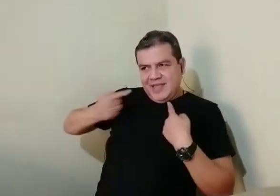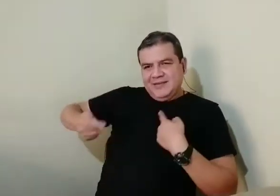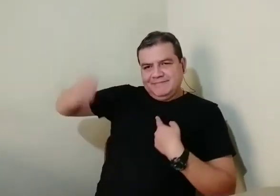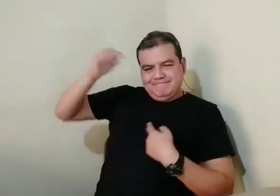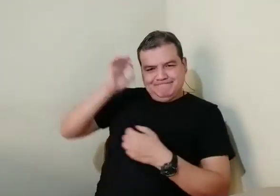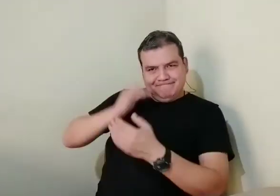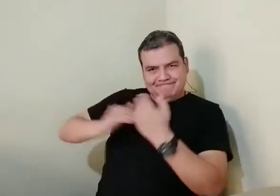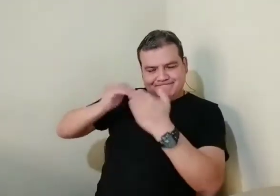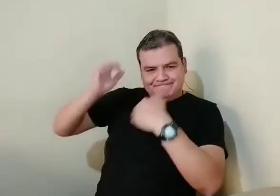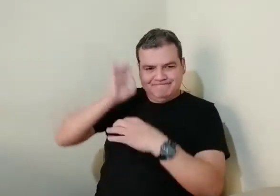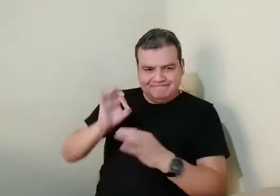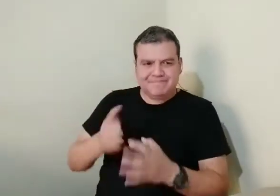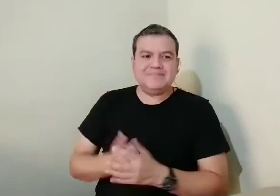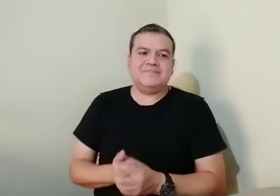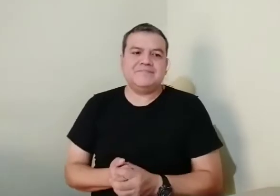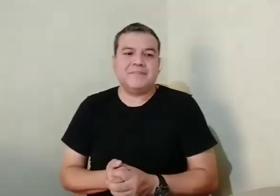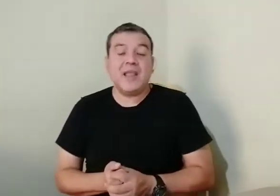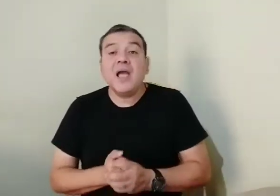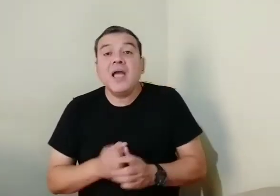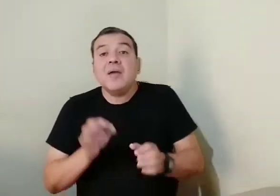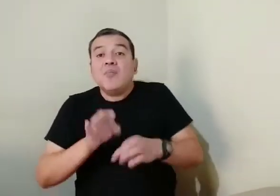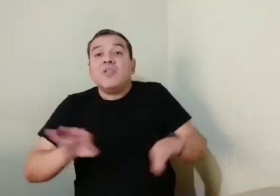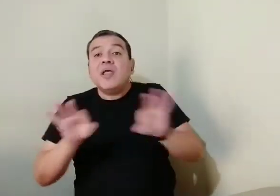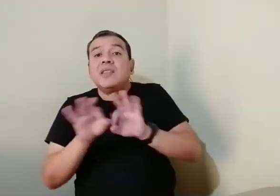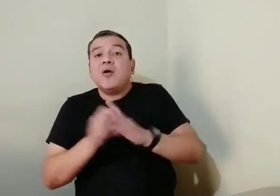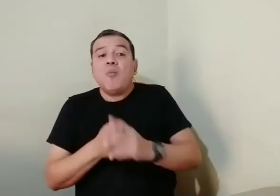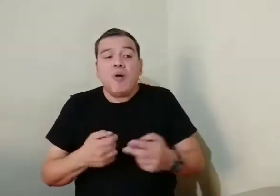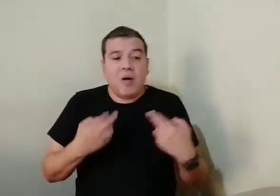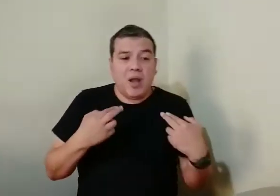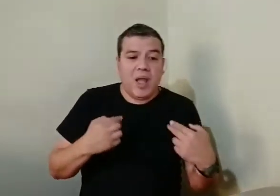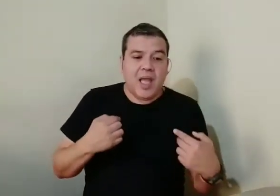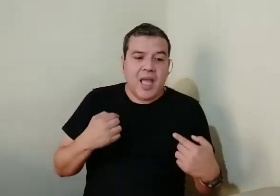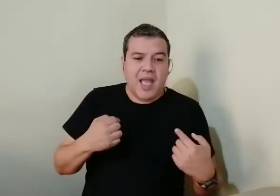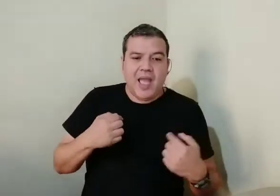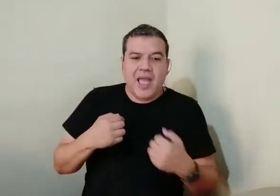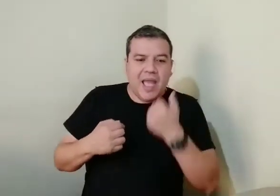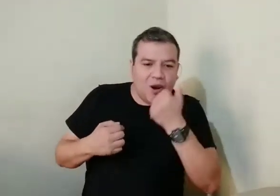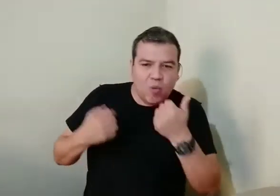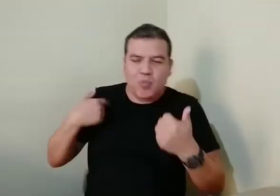El verdadero maestro puede impartir a sus alumnos